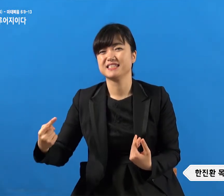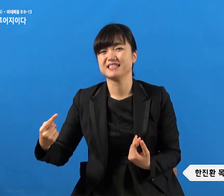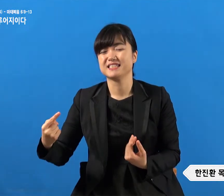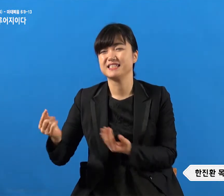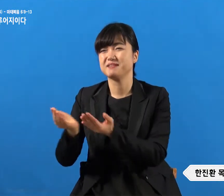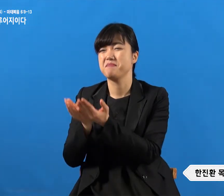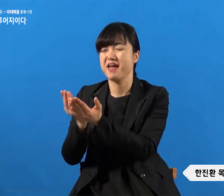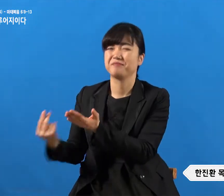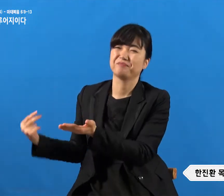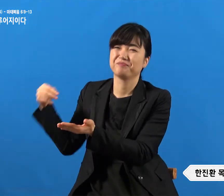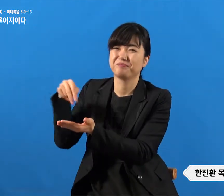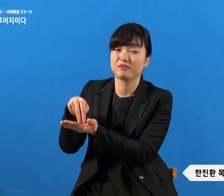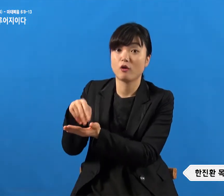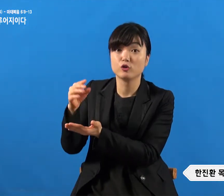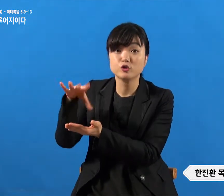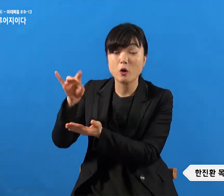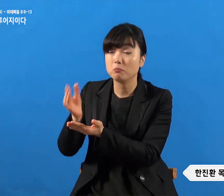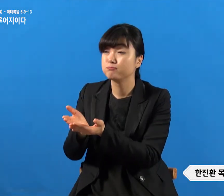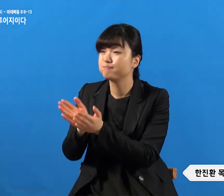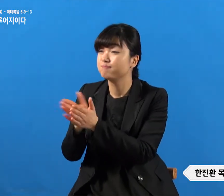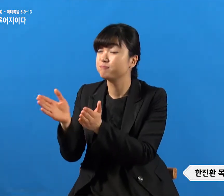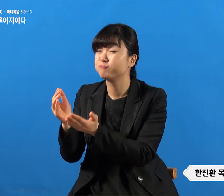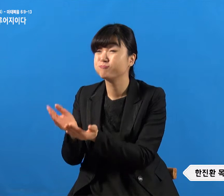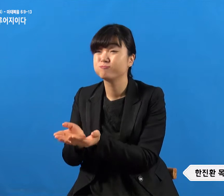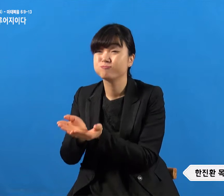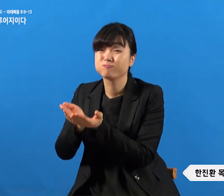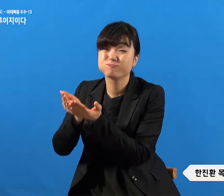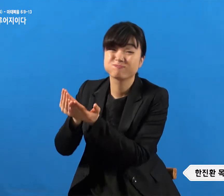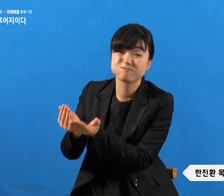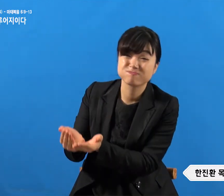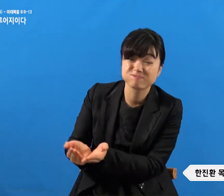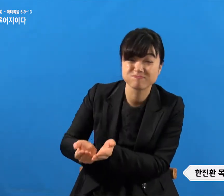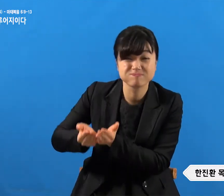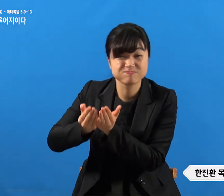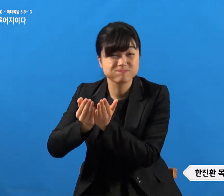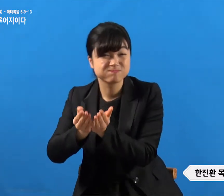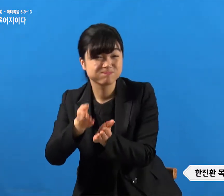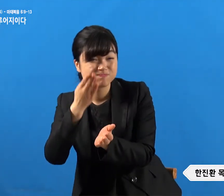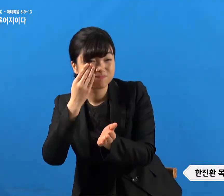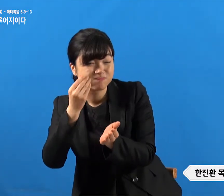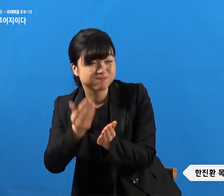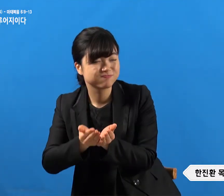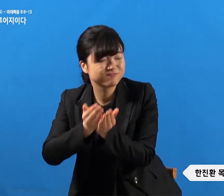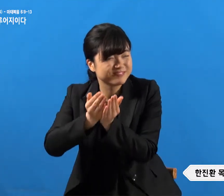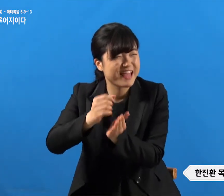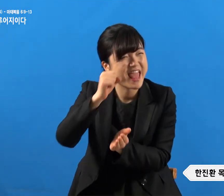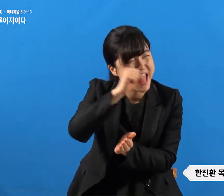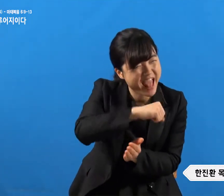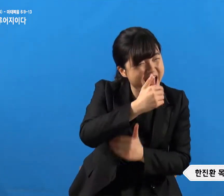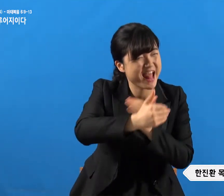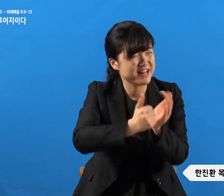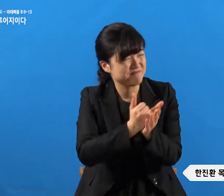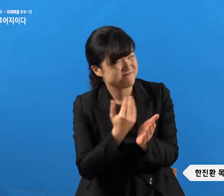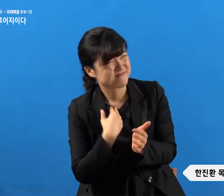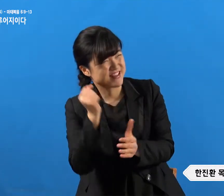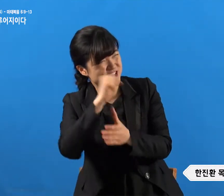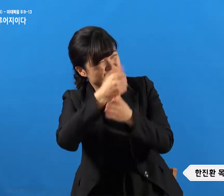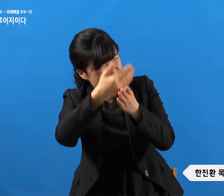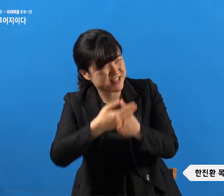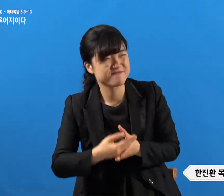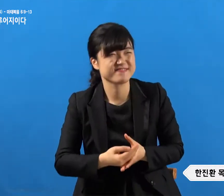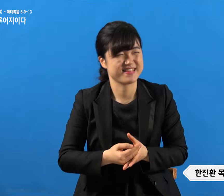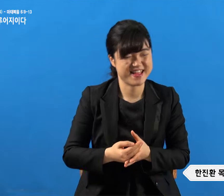올라탔습니다. 그런데 순풍이 붑니다. 바람이 알맞게 불어주니까 이게 맞는